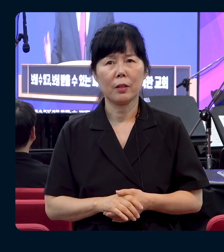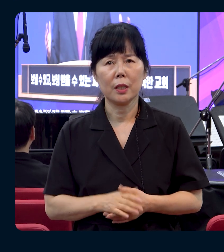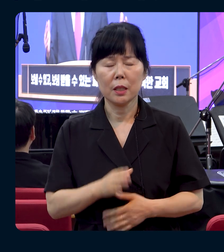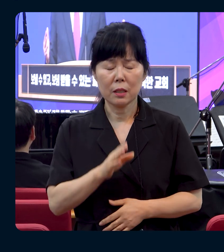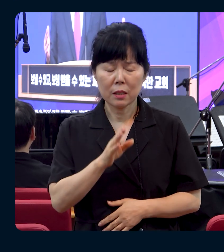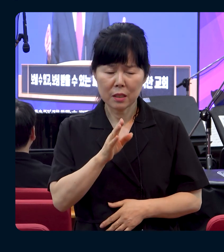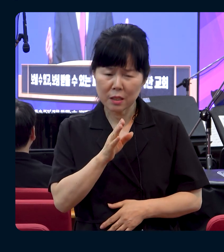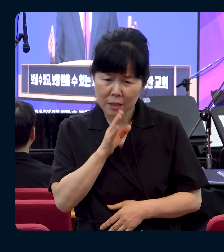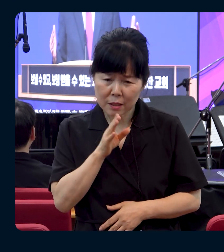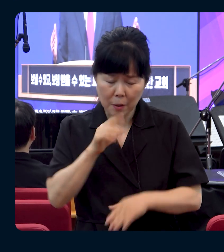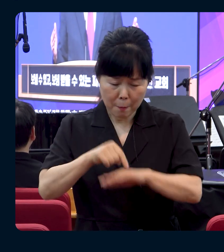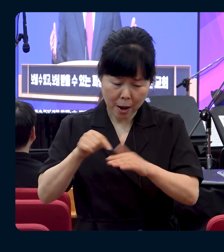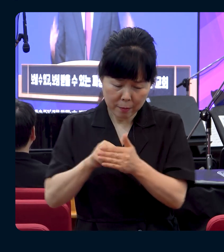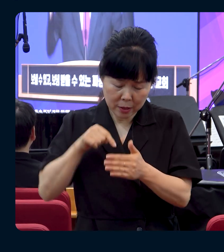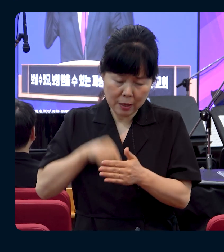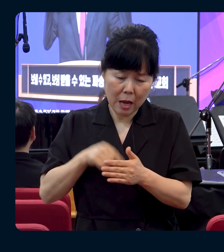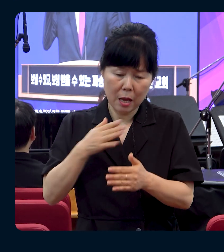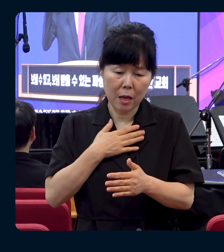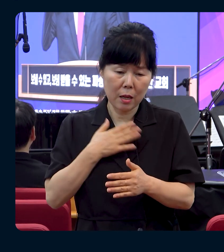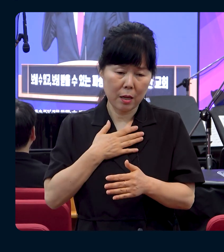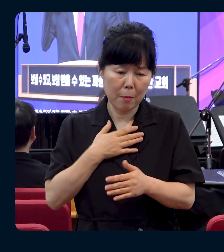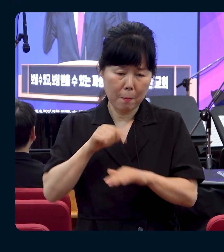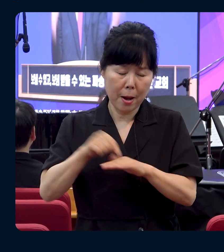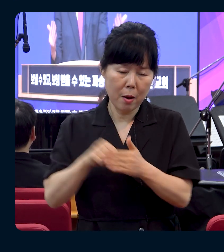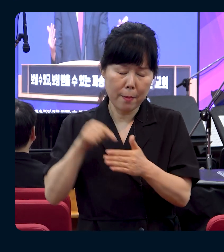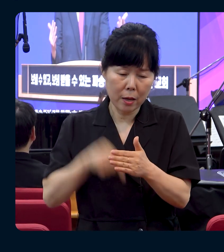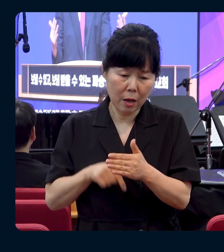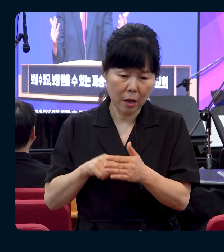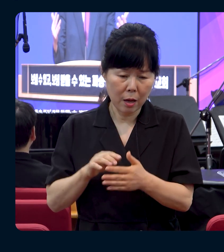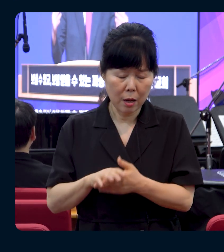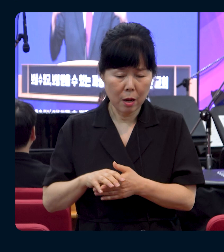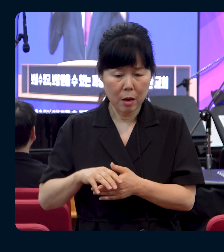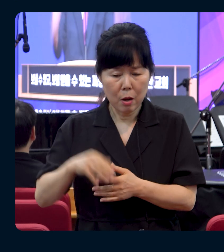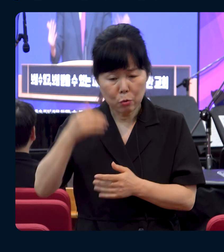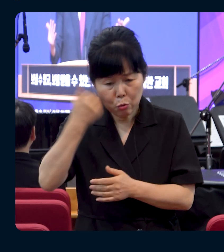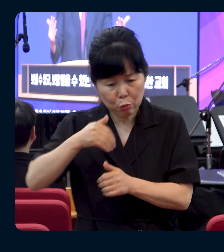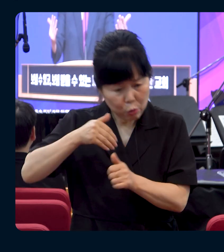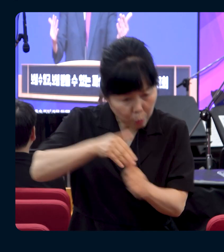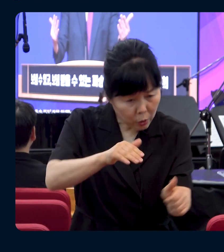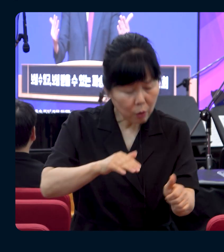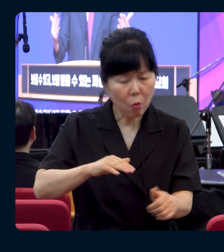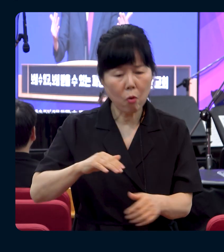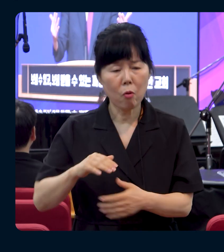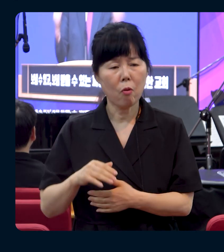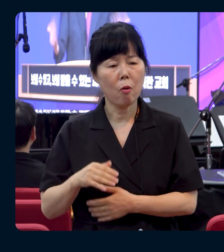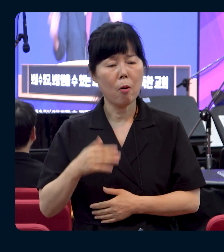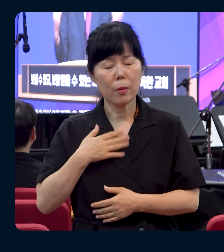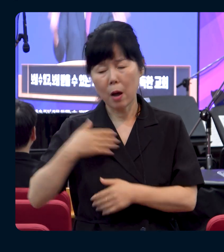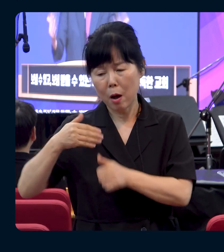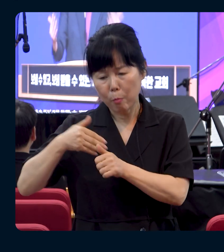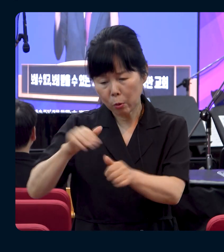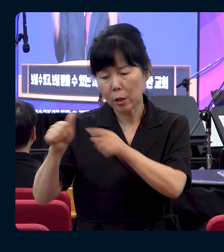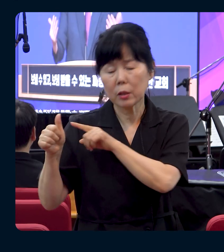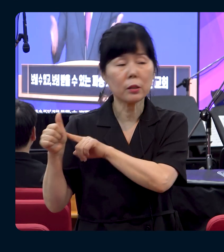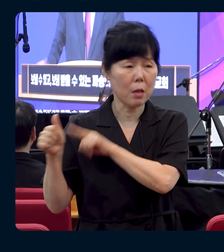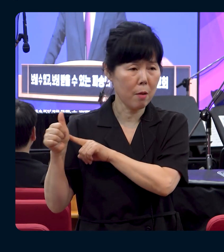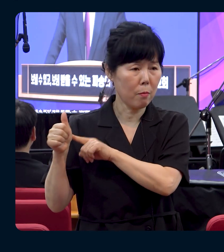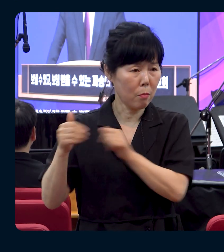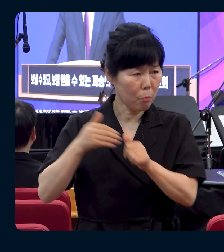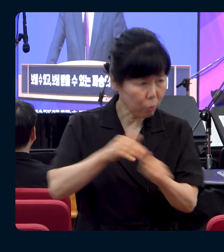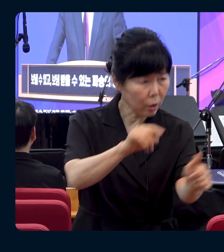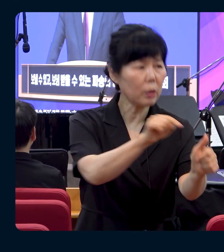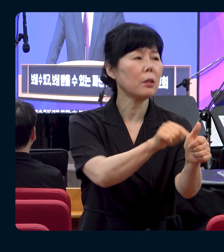정말 그 마음속에 그 중에 보낼 수 있고 보냄 받을 수 있는 파송의 영성이 가득한